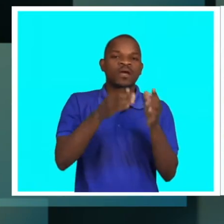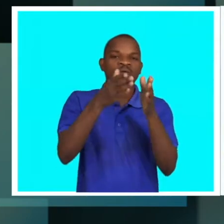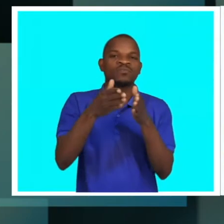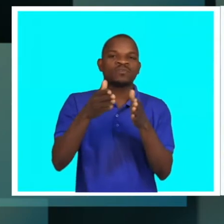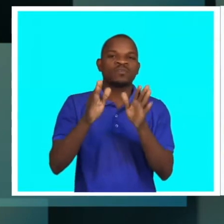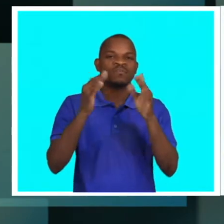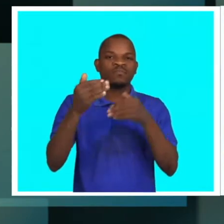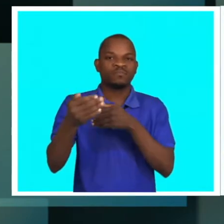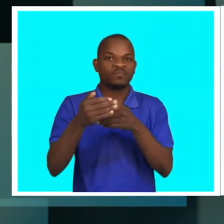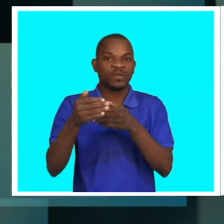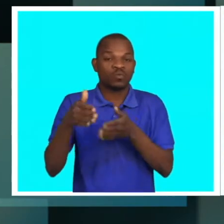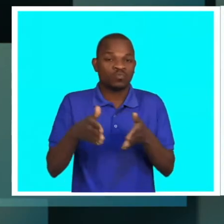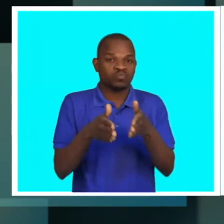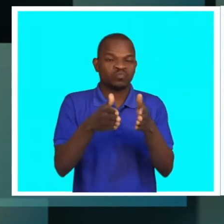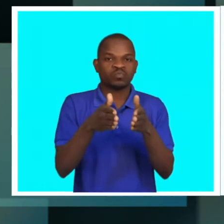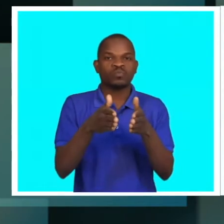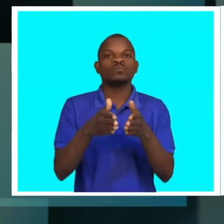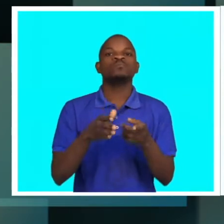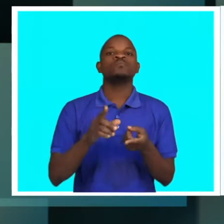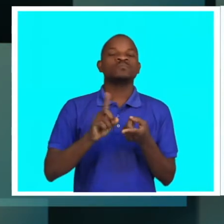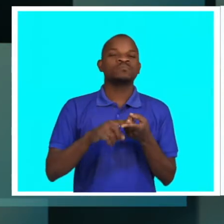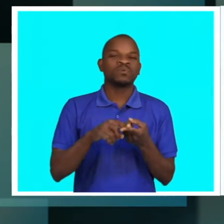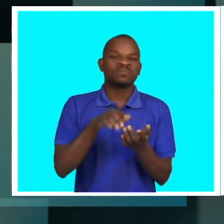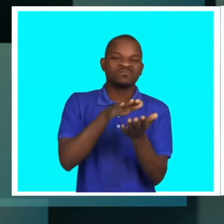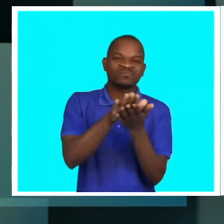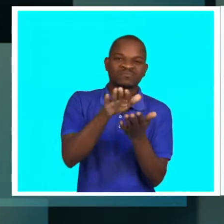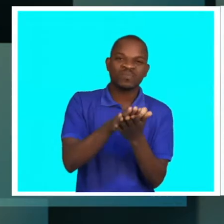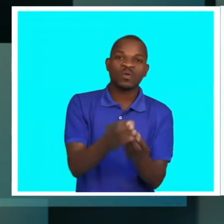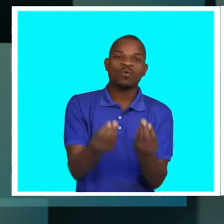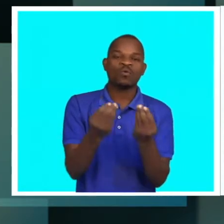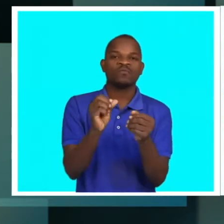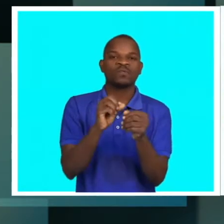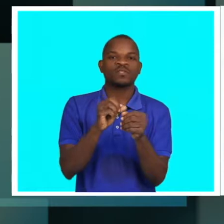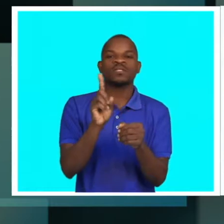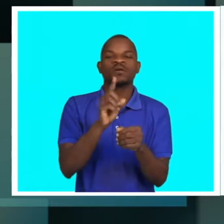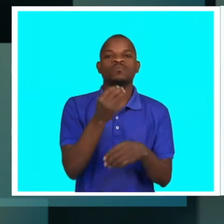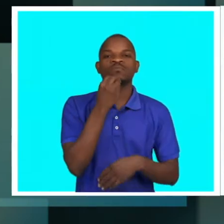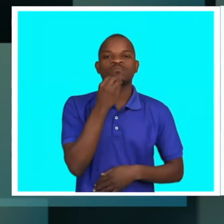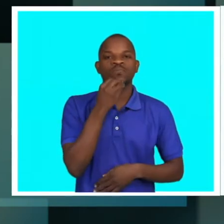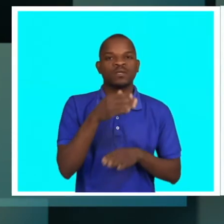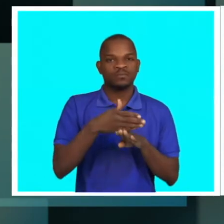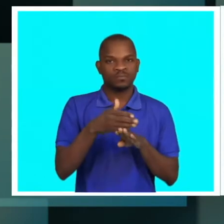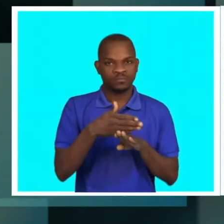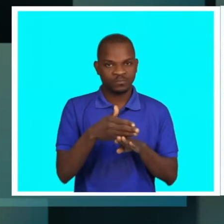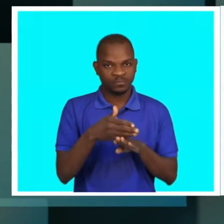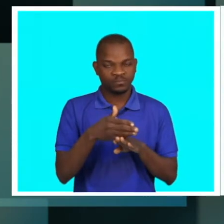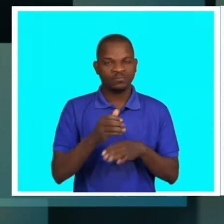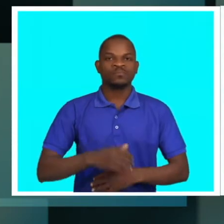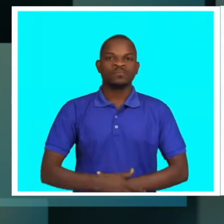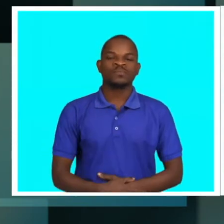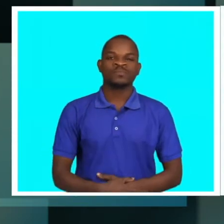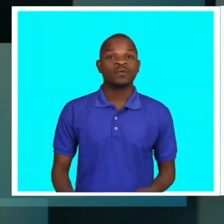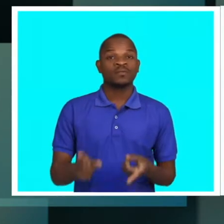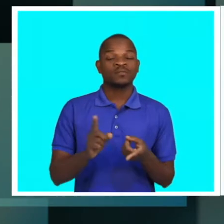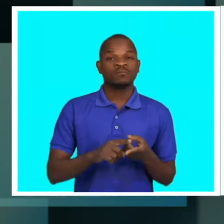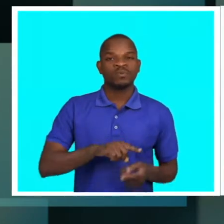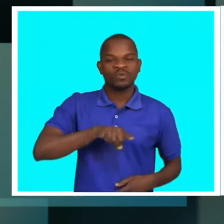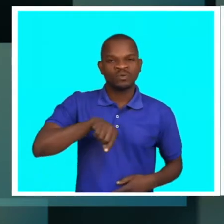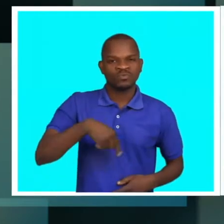sobretudo às que vivem ao longo das valas de drenagem, para incentivá-las a não comerem este pescado.